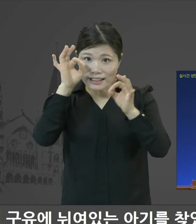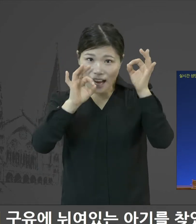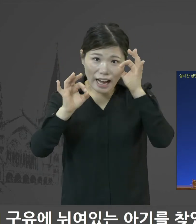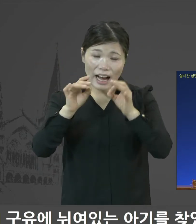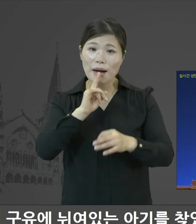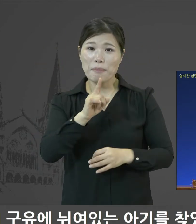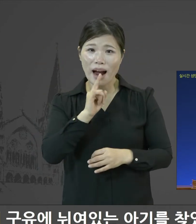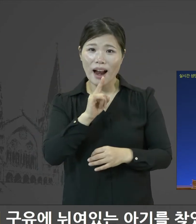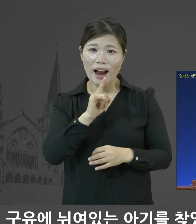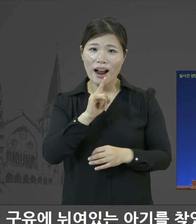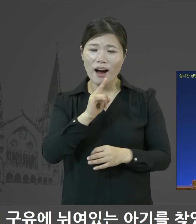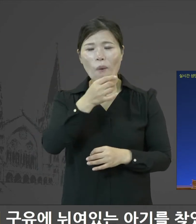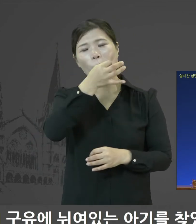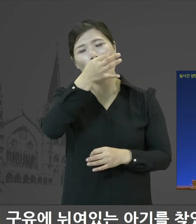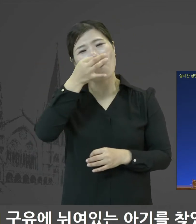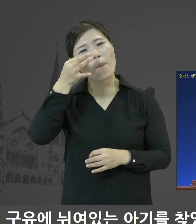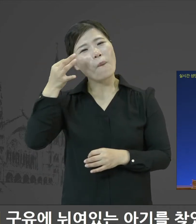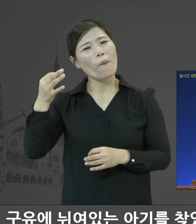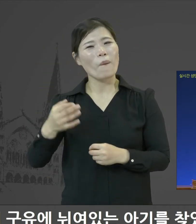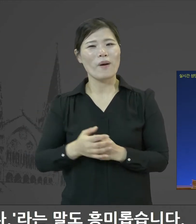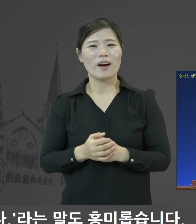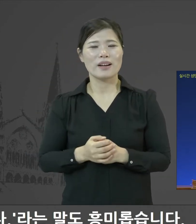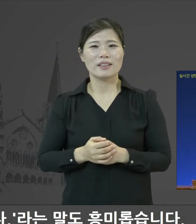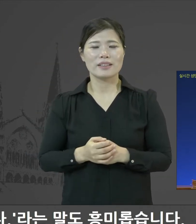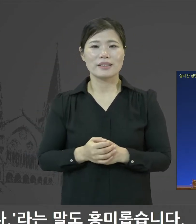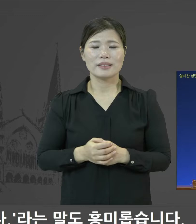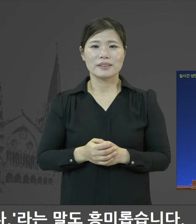찾았다라는 말도 흥미로워요. 이게 어떤 말이냐면요,